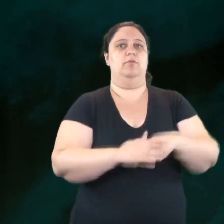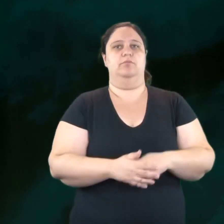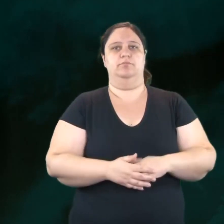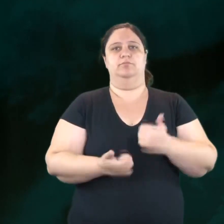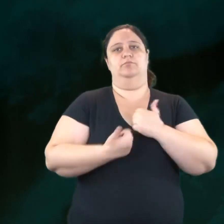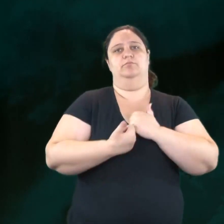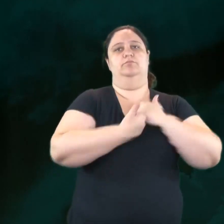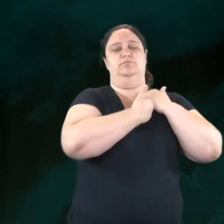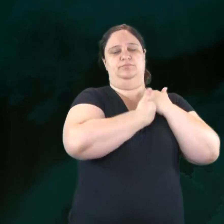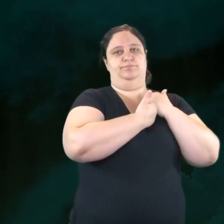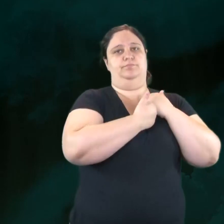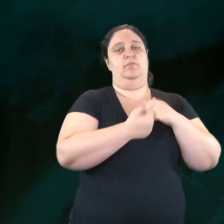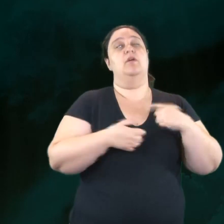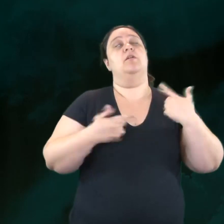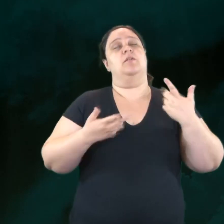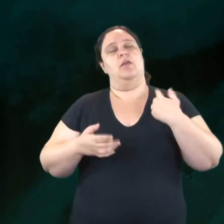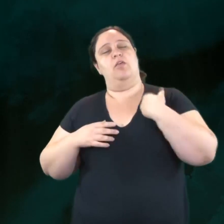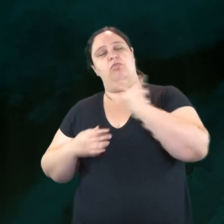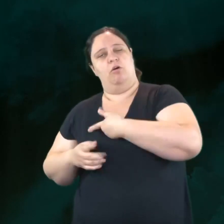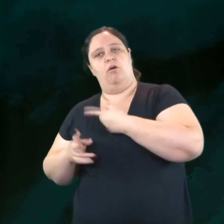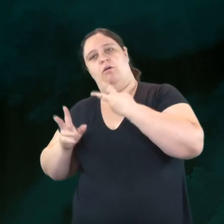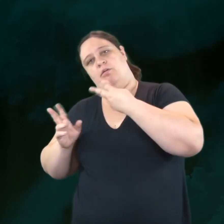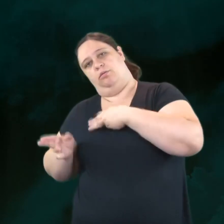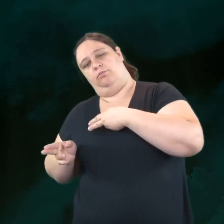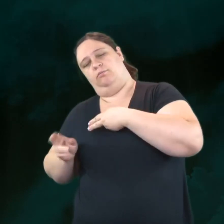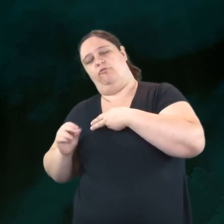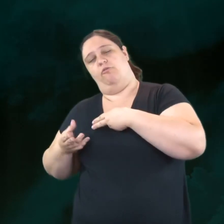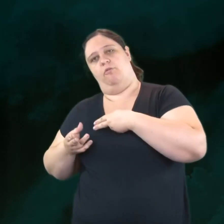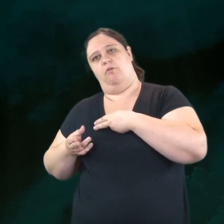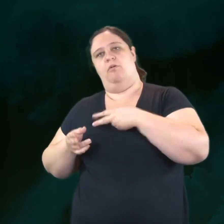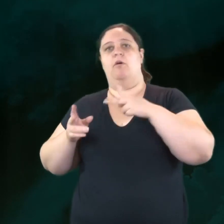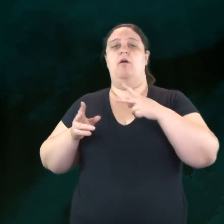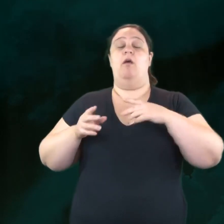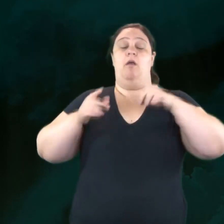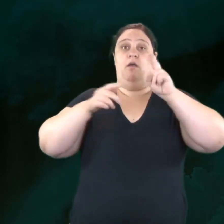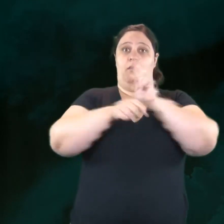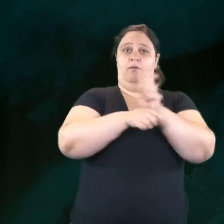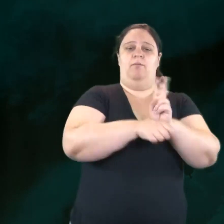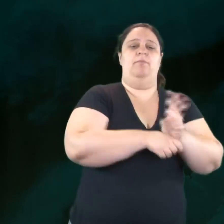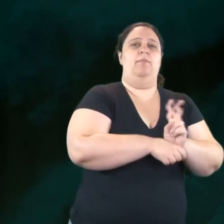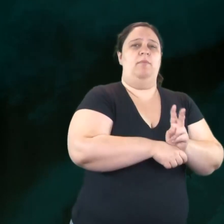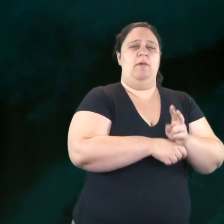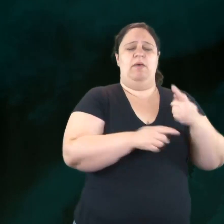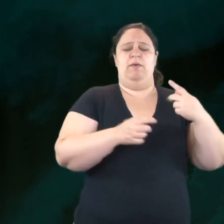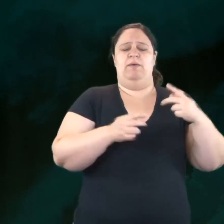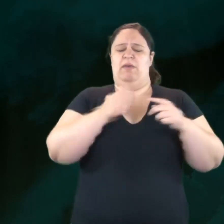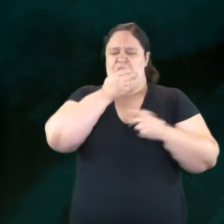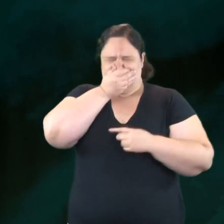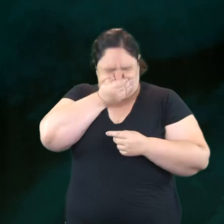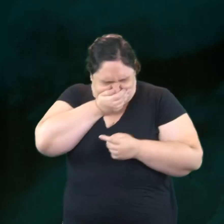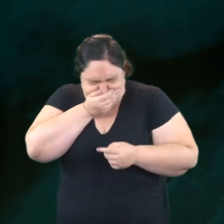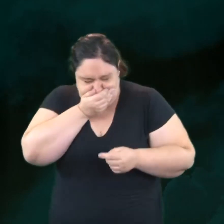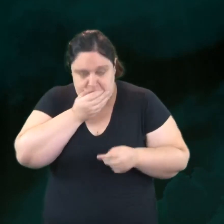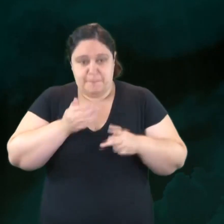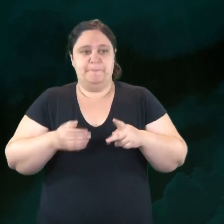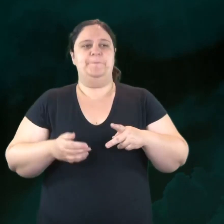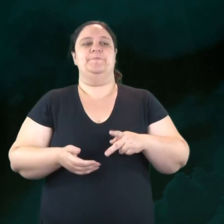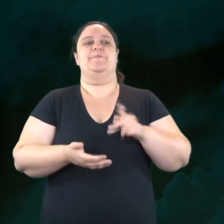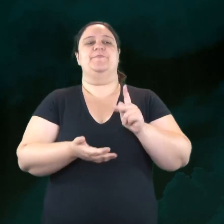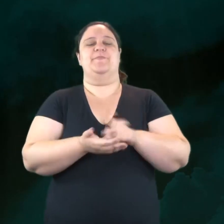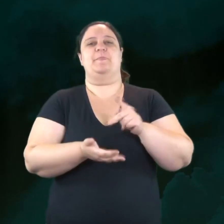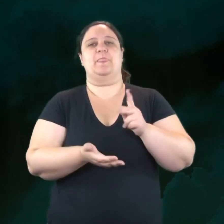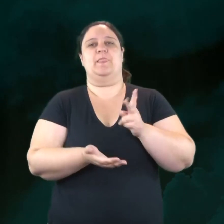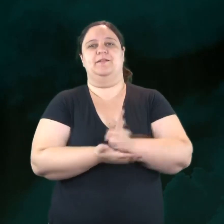quer durmamos, vivamos em união com Ele, conectados com Ele. Consolai-vos, pois, uns